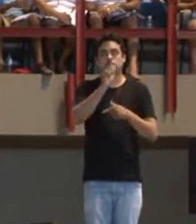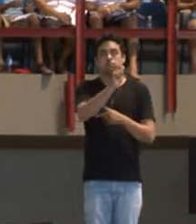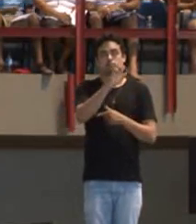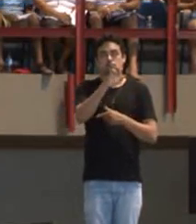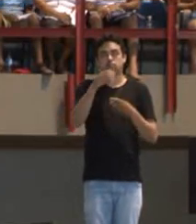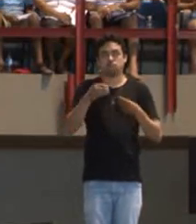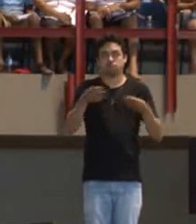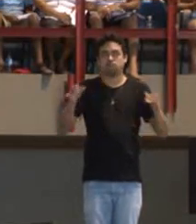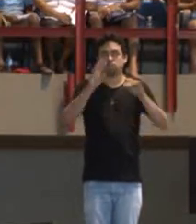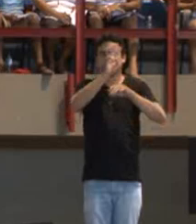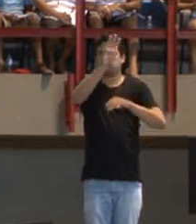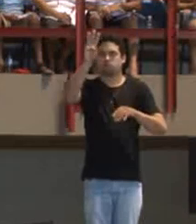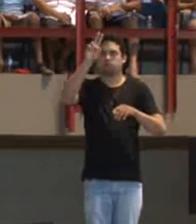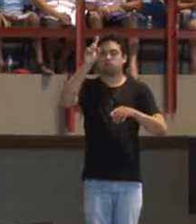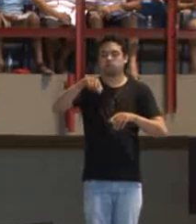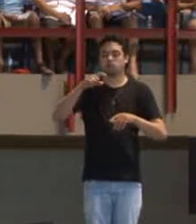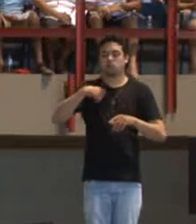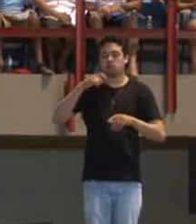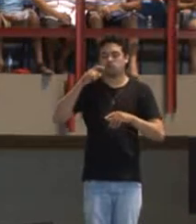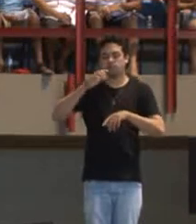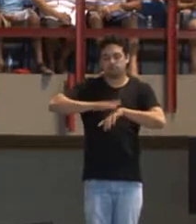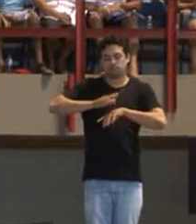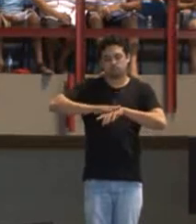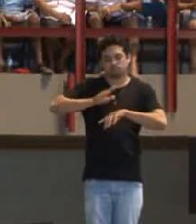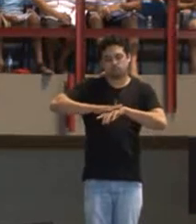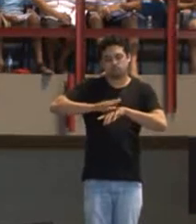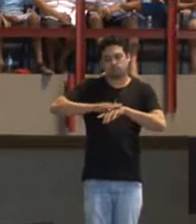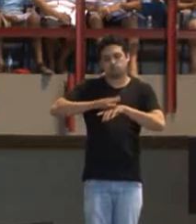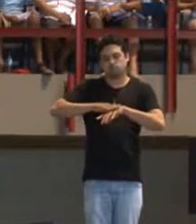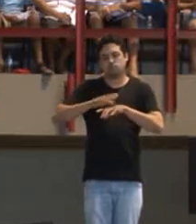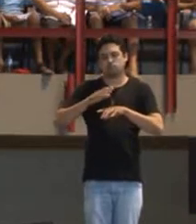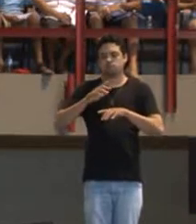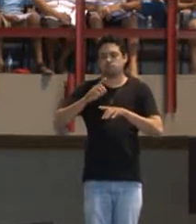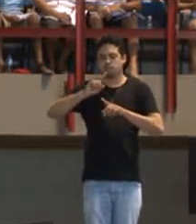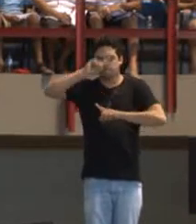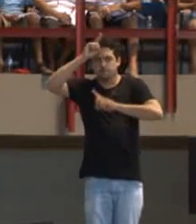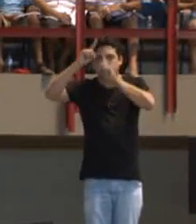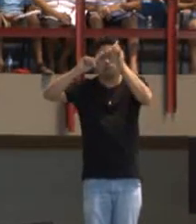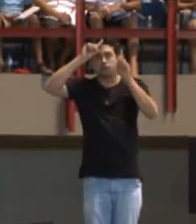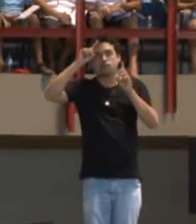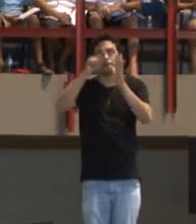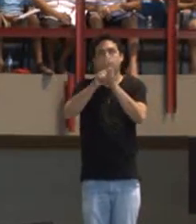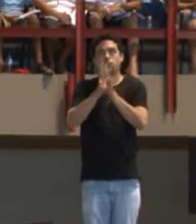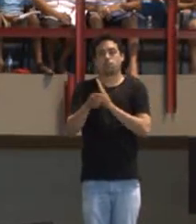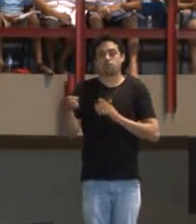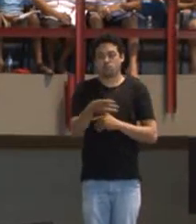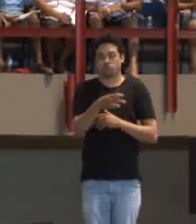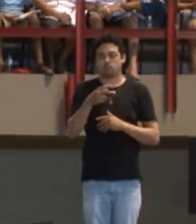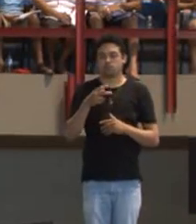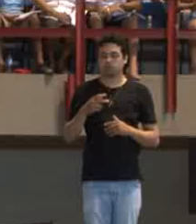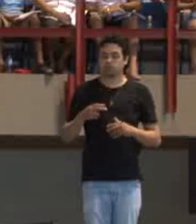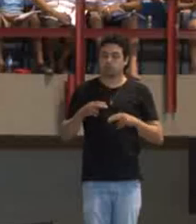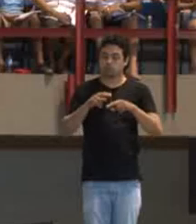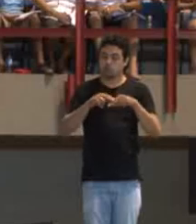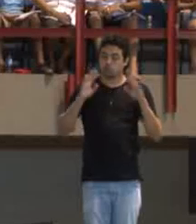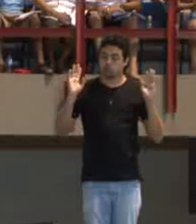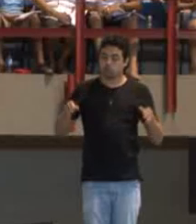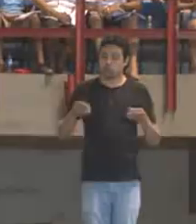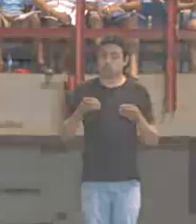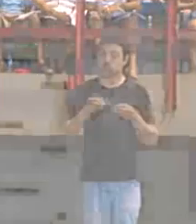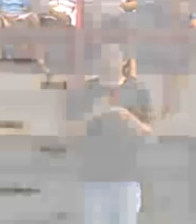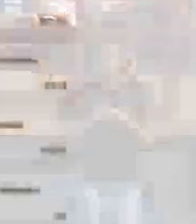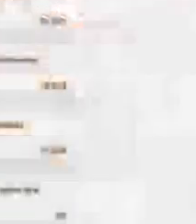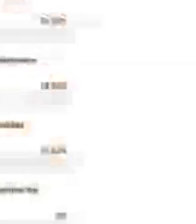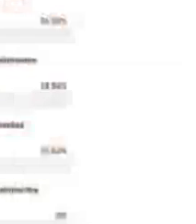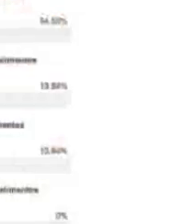Enem, é elaboração de questões nesse novo estilo. Então, isso fica